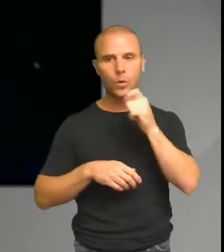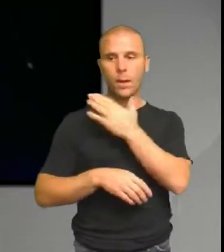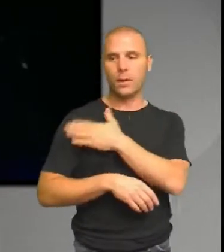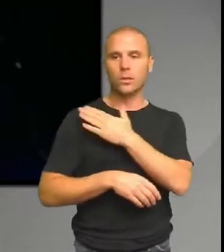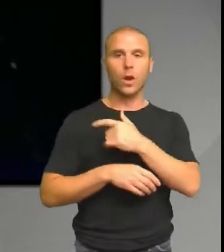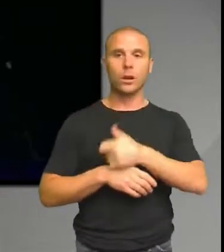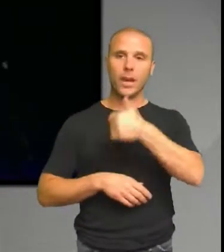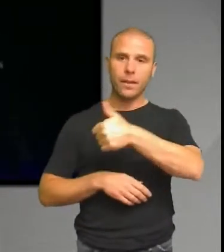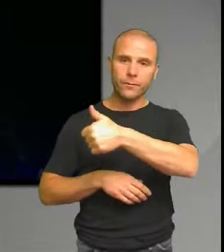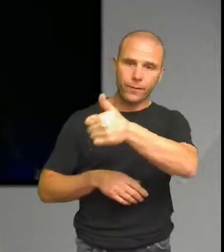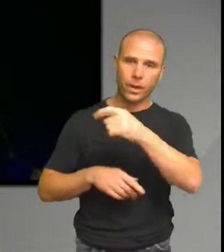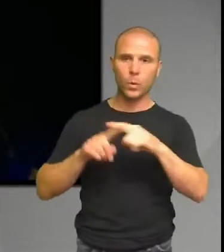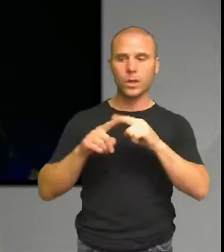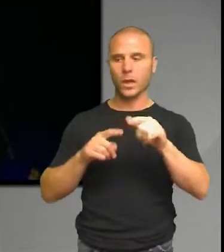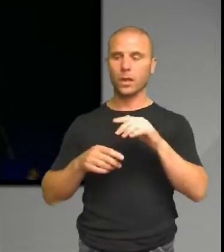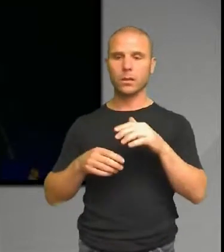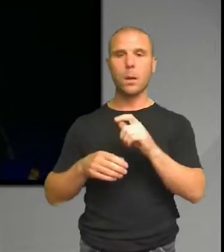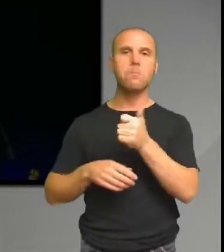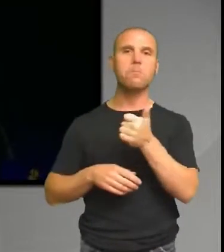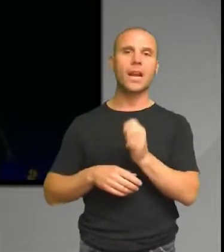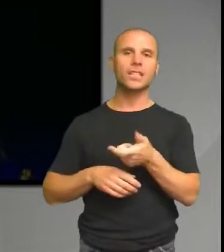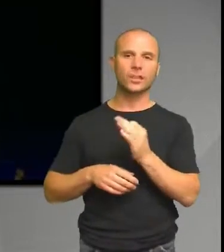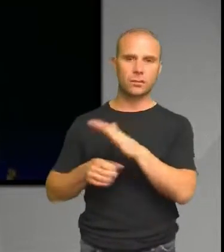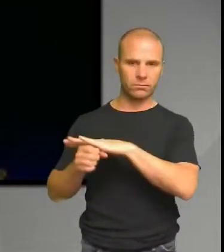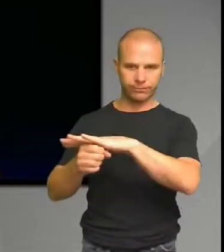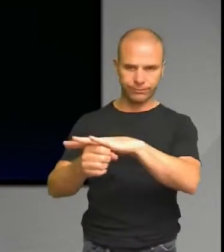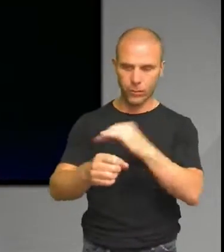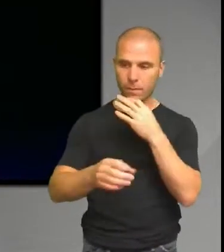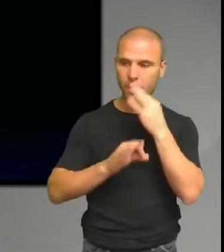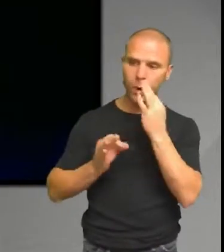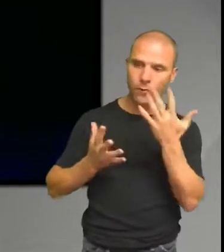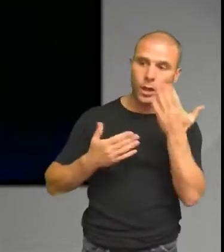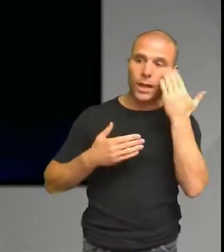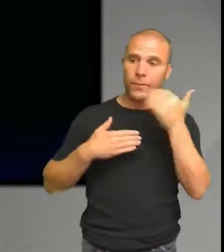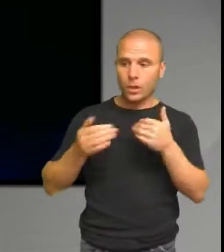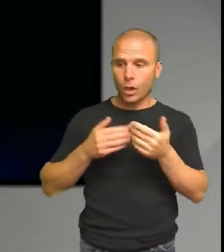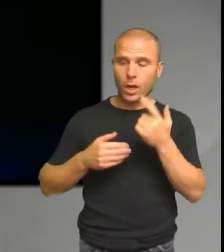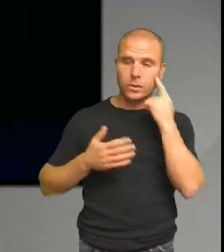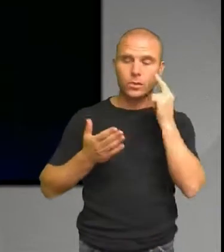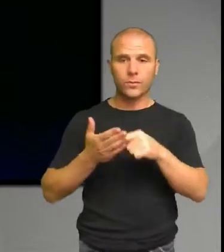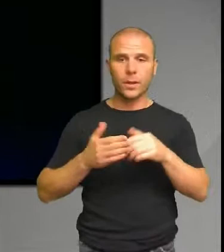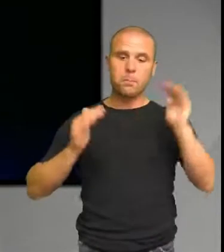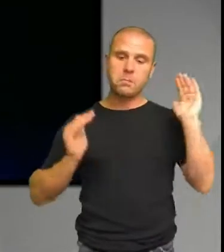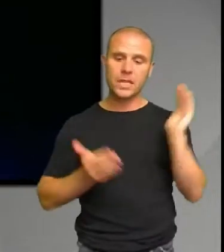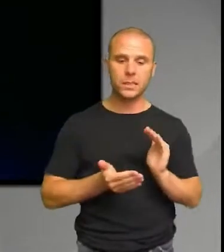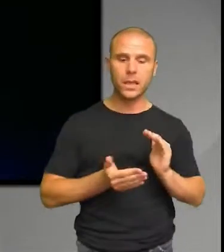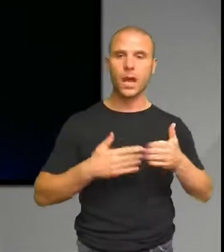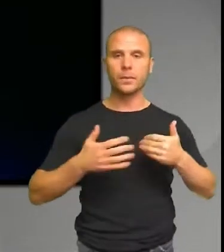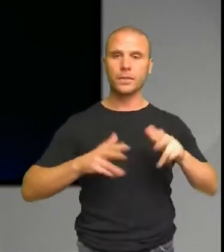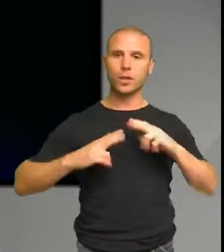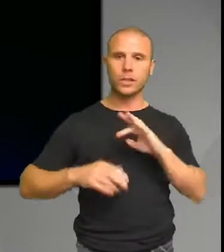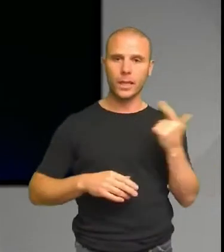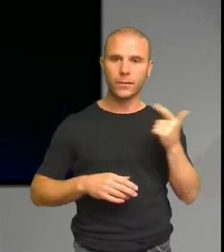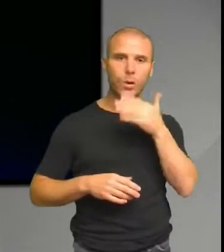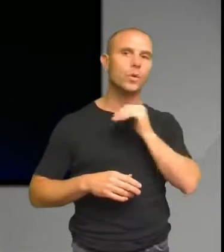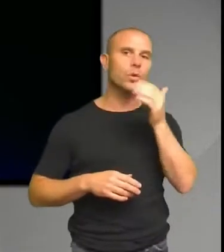olika branscher och frågade vad man kunde göra för att minska arbetslösheten hos ungdomar och unga vuxna